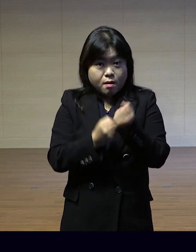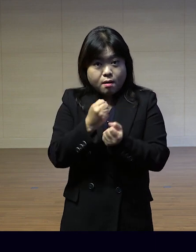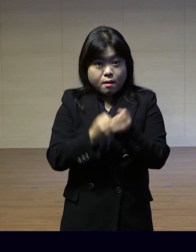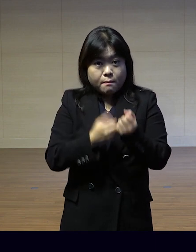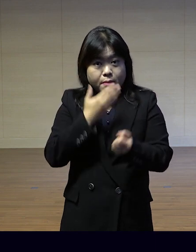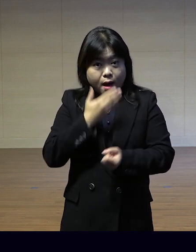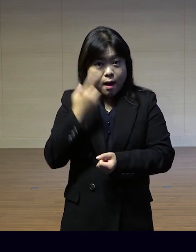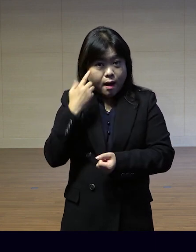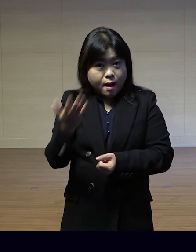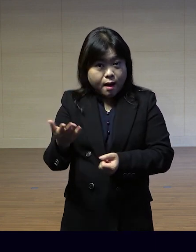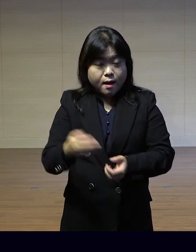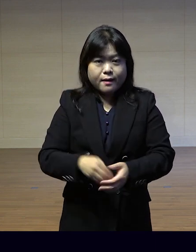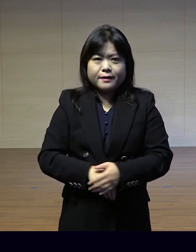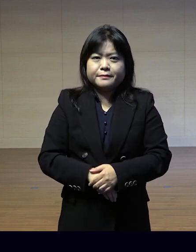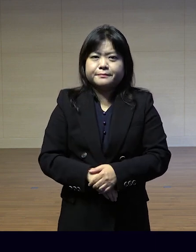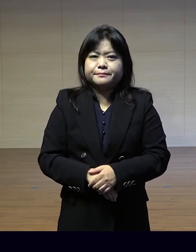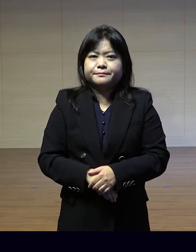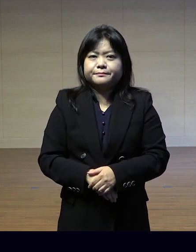그렇게 보십니까?